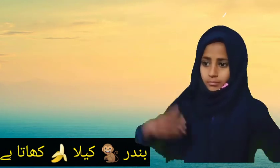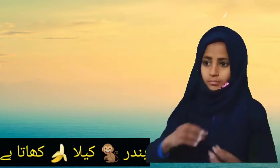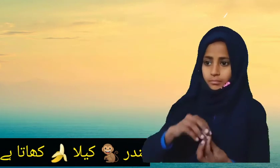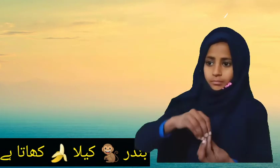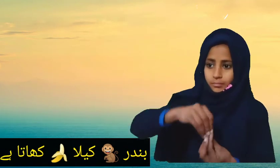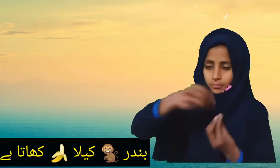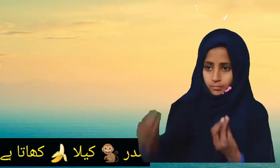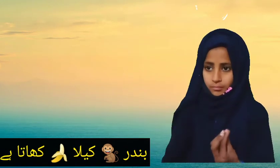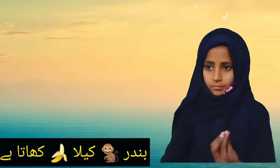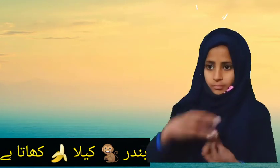केला